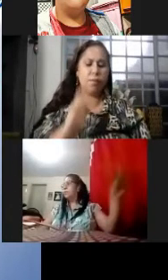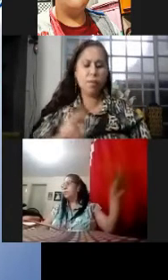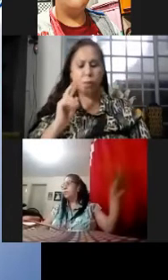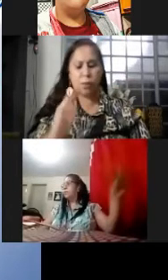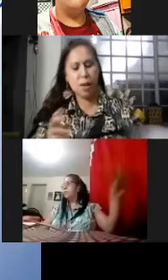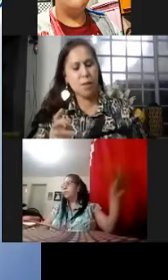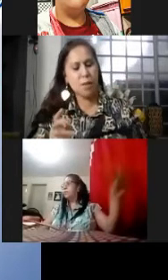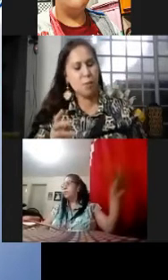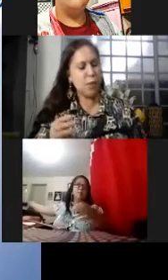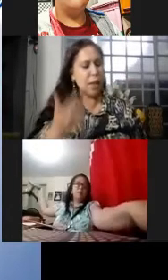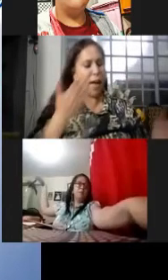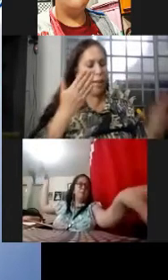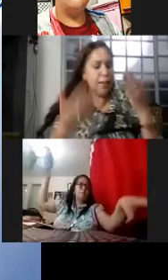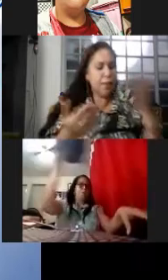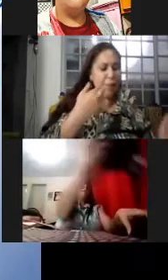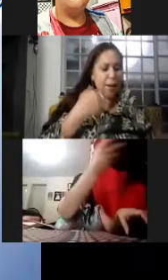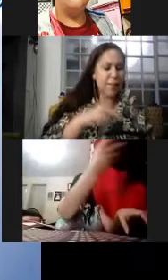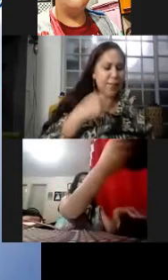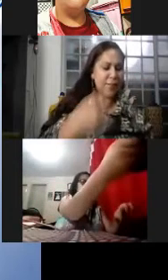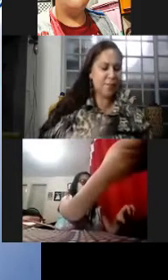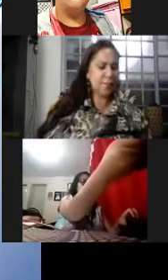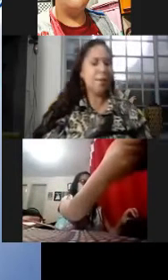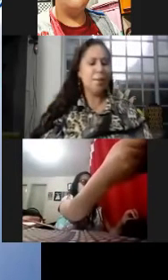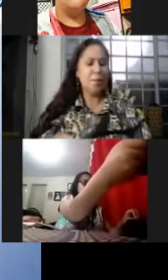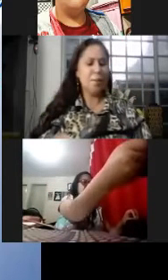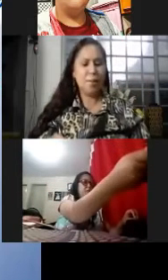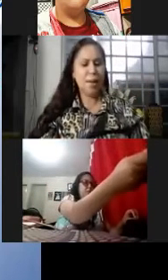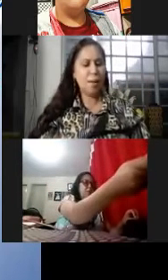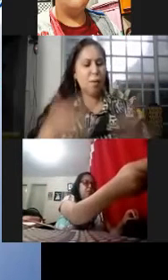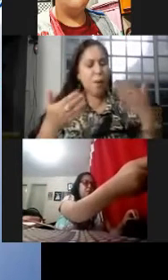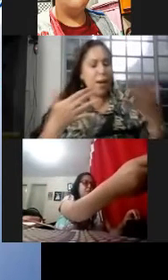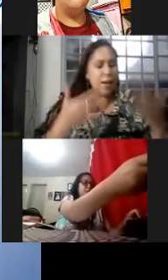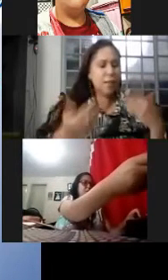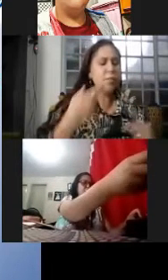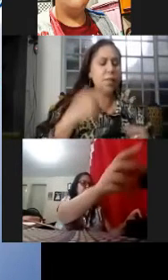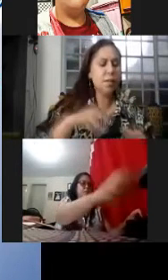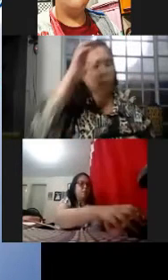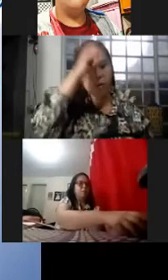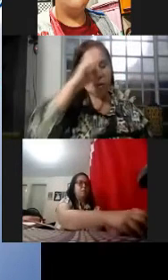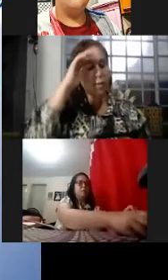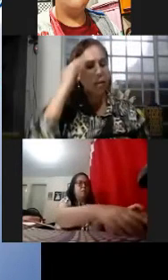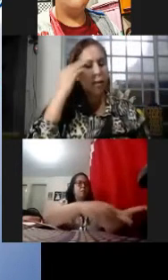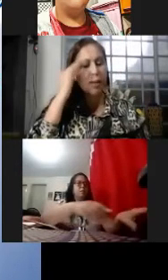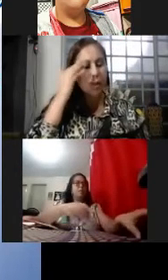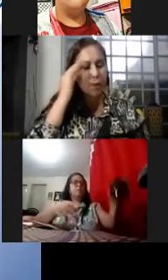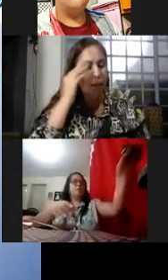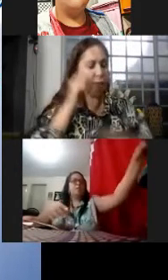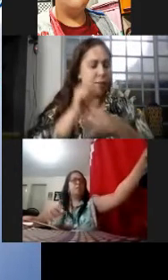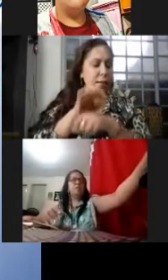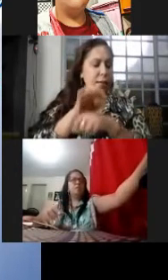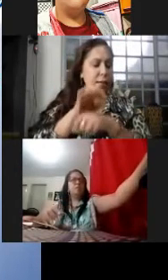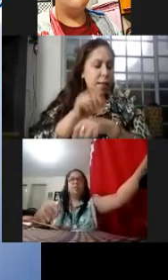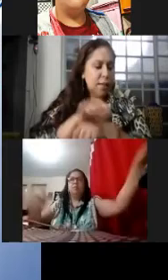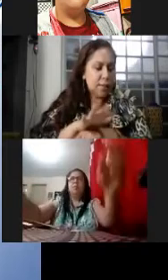vocês possam responder e ainda tem o gabarito, né? Para comparar aí as suas respostas, o seu entendimento.